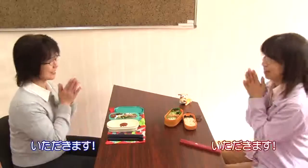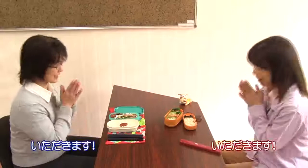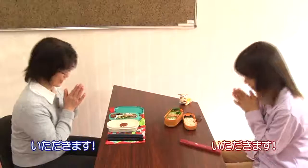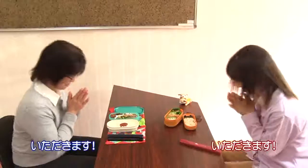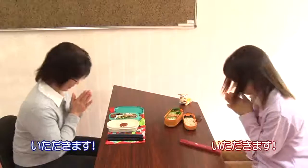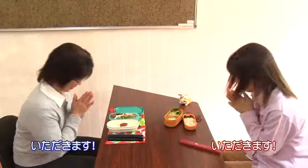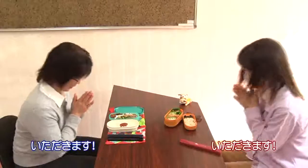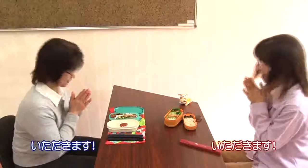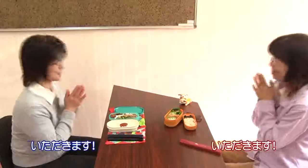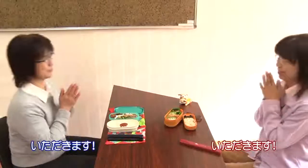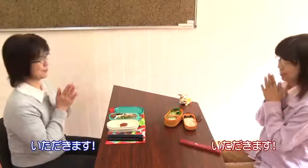いただきます